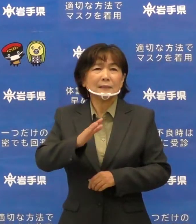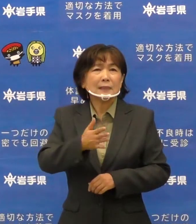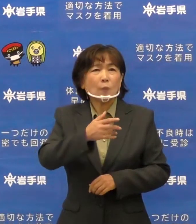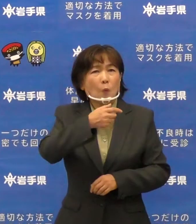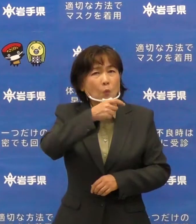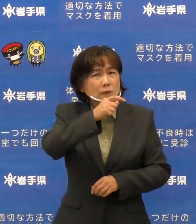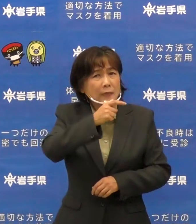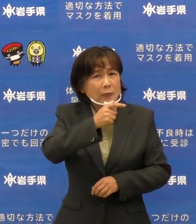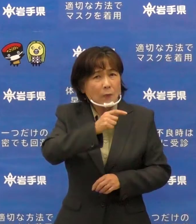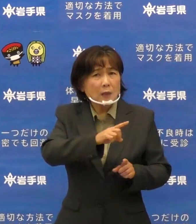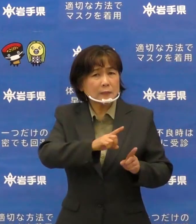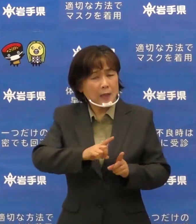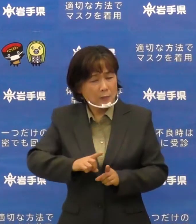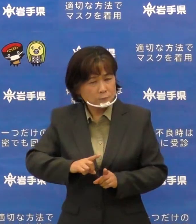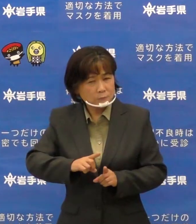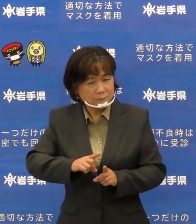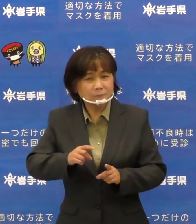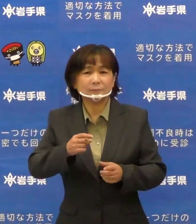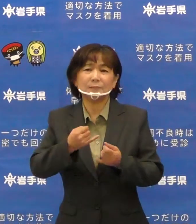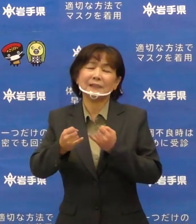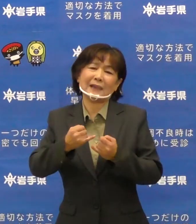アメリカのバイデンさんや